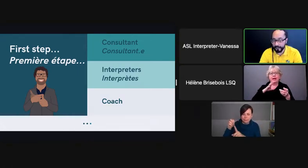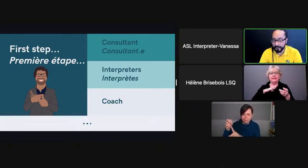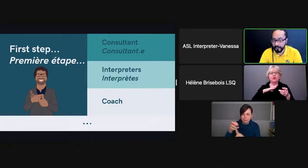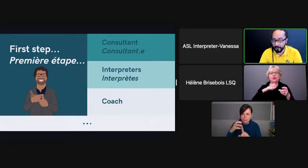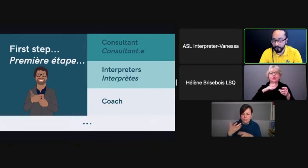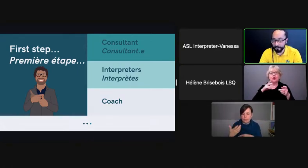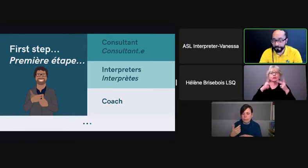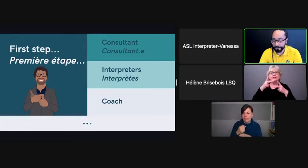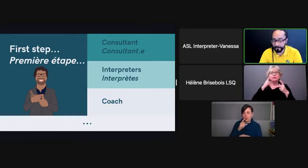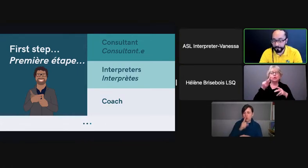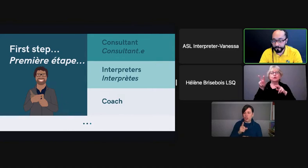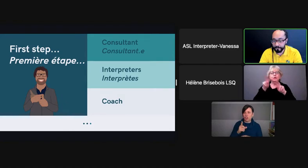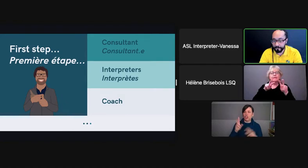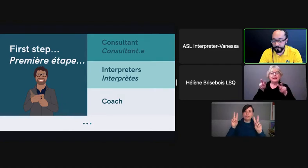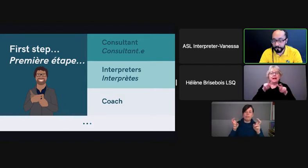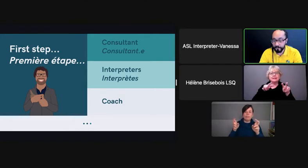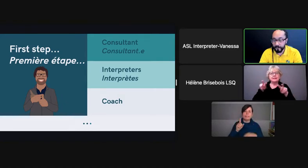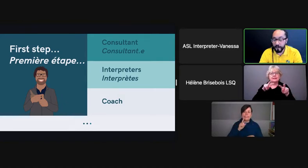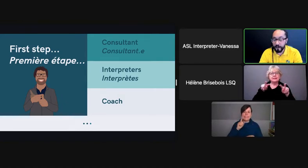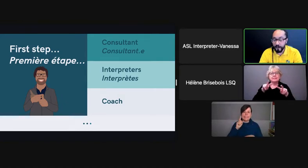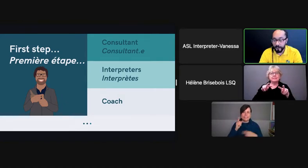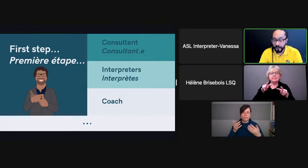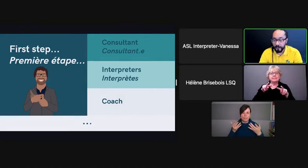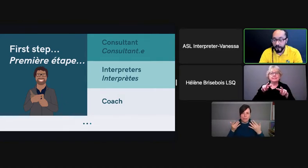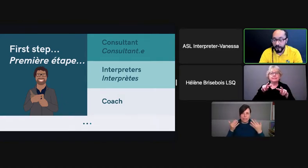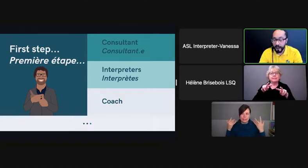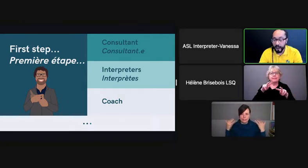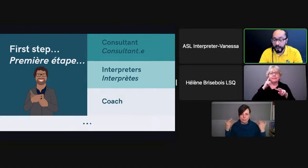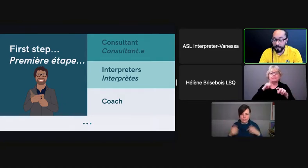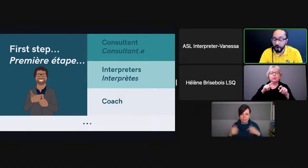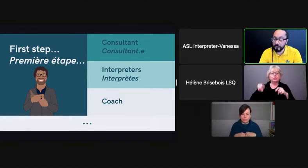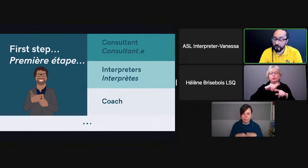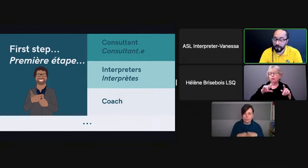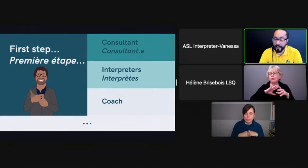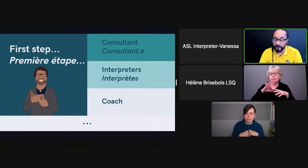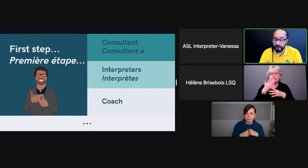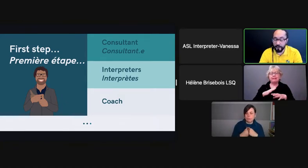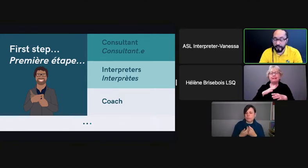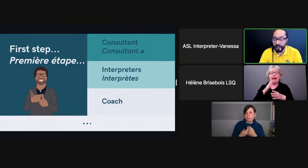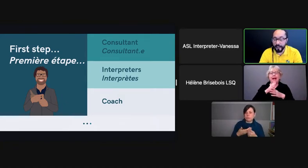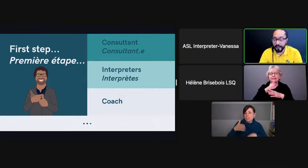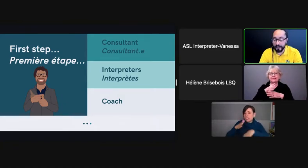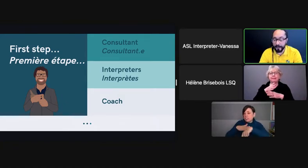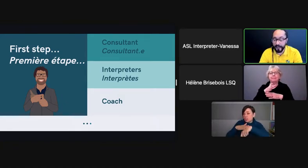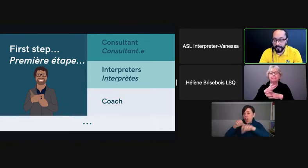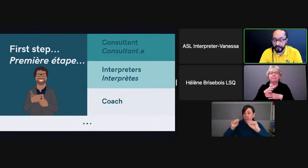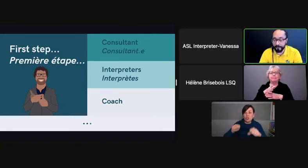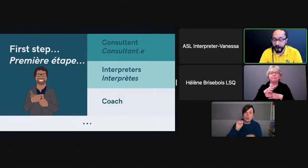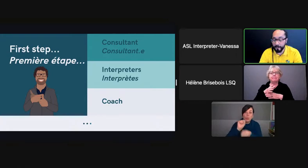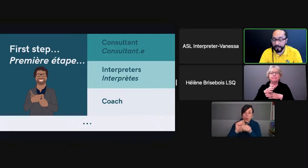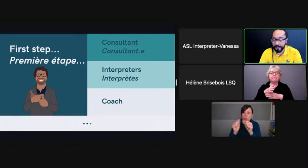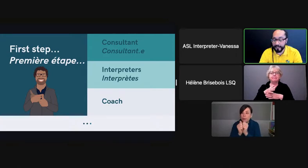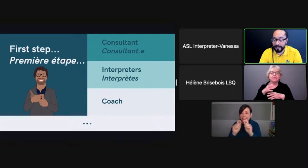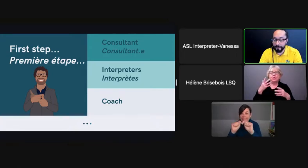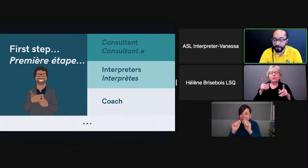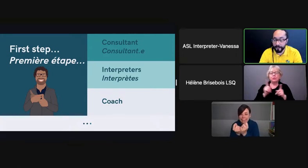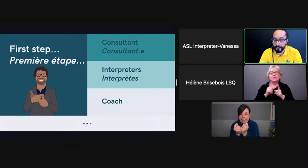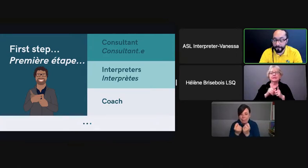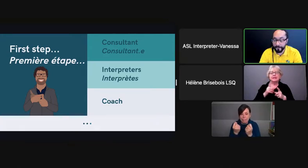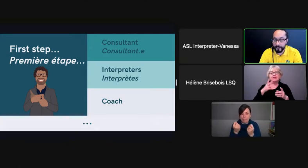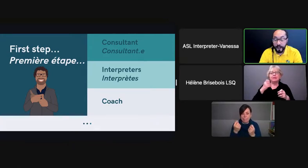réciproque pour s'assurer que tout soit accessible. Et également, on veut s'assurer que l